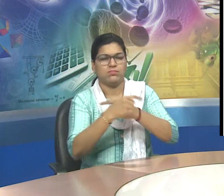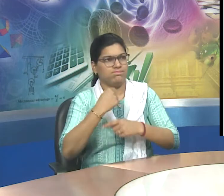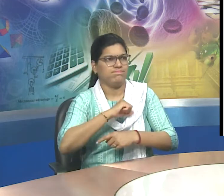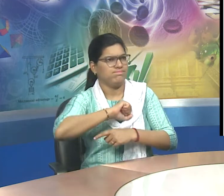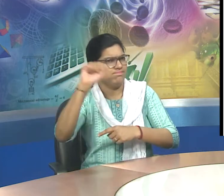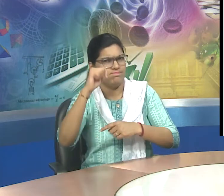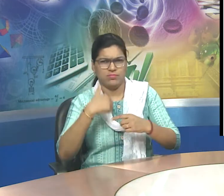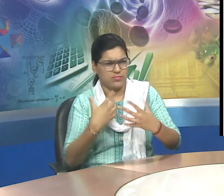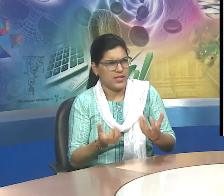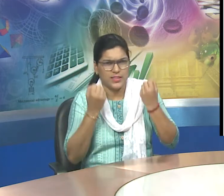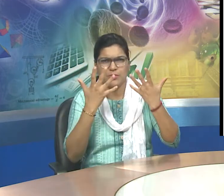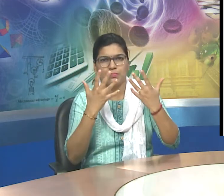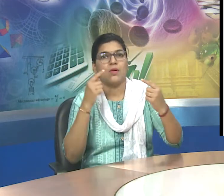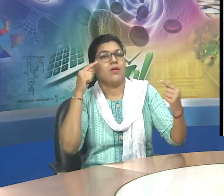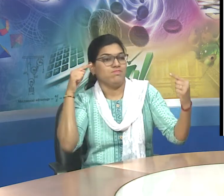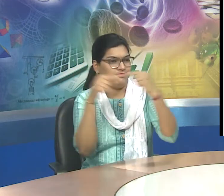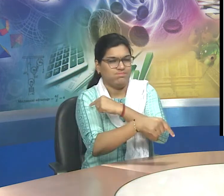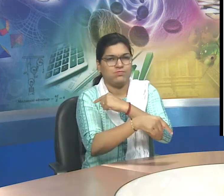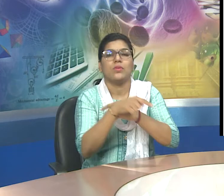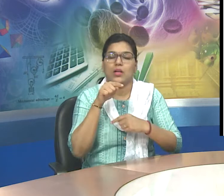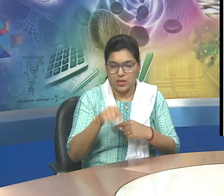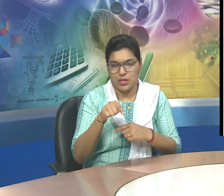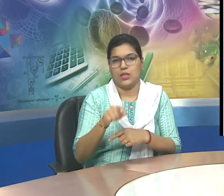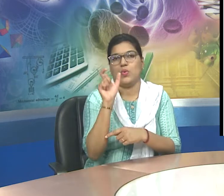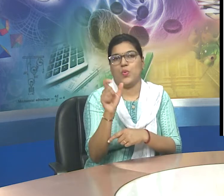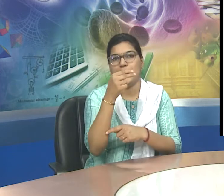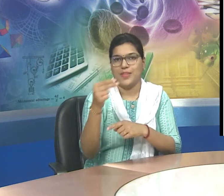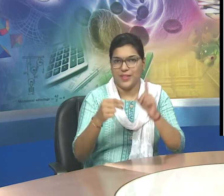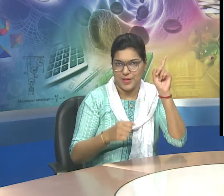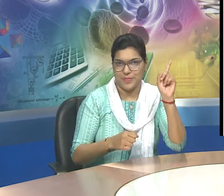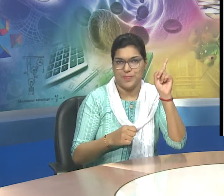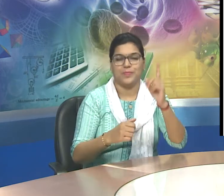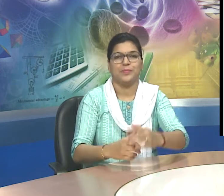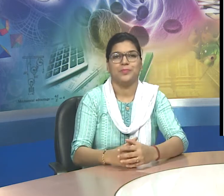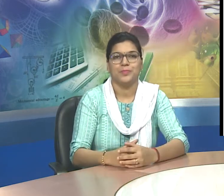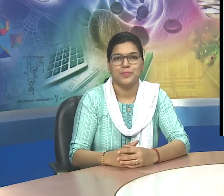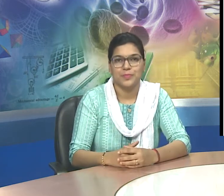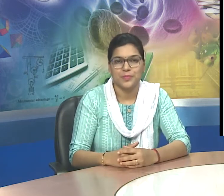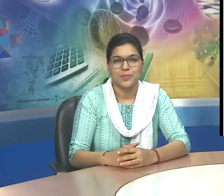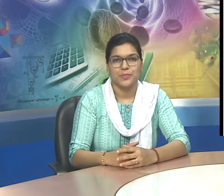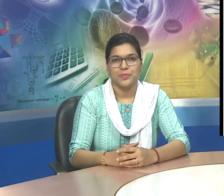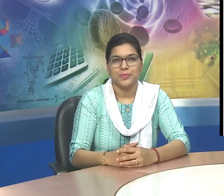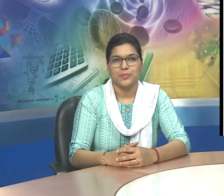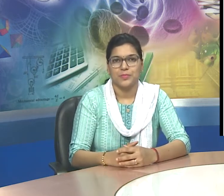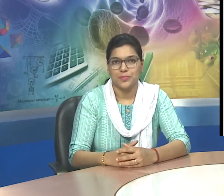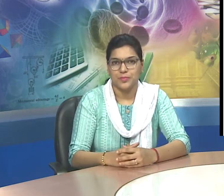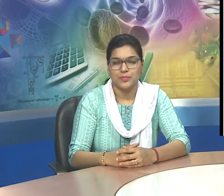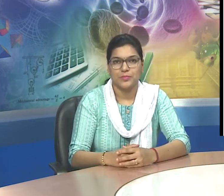है, प्राइवेट लोग या प्राइवेट जॉब्स वाले उसके अपोज में यदि कुछ कहें तो वो अपोजिशन